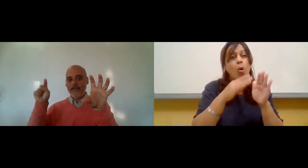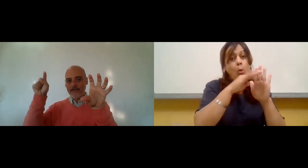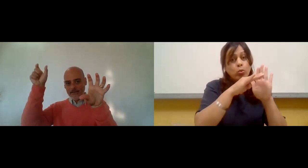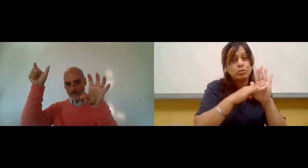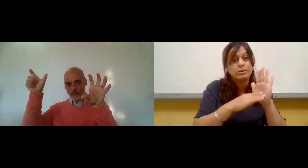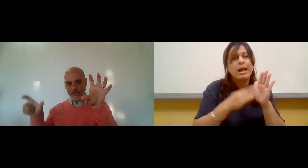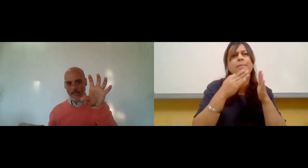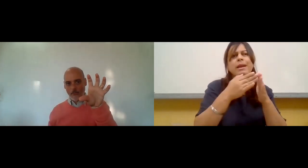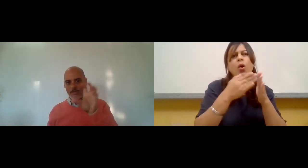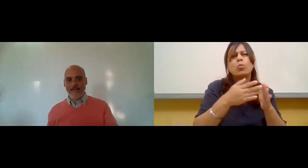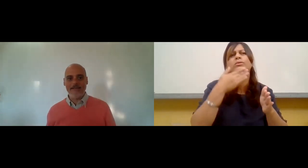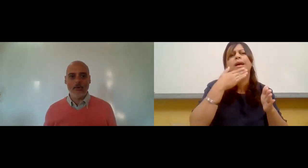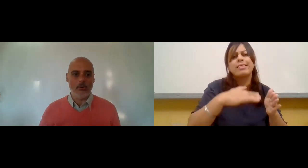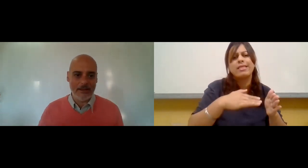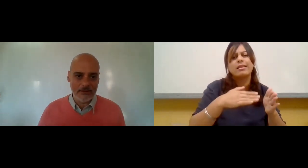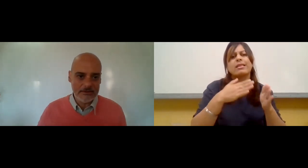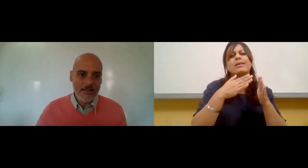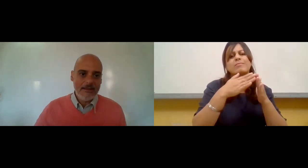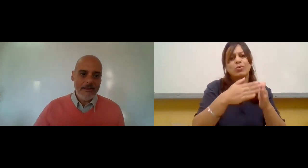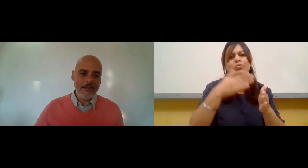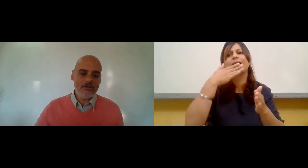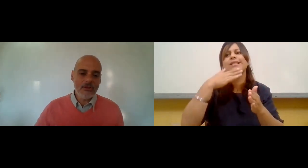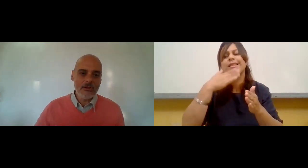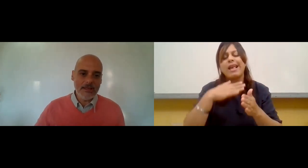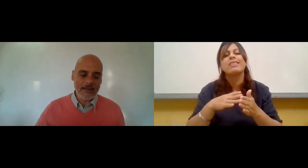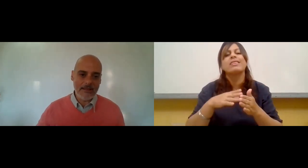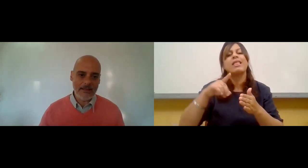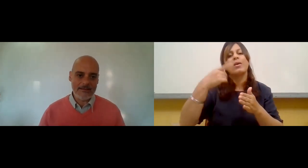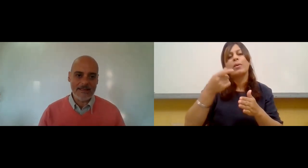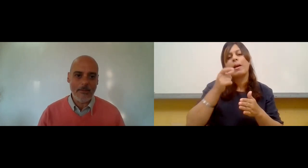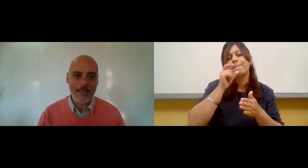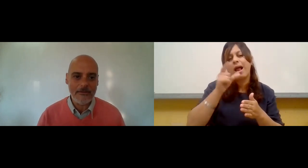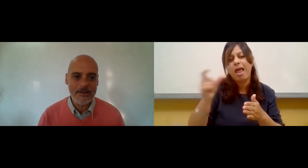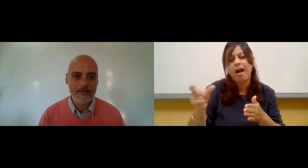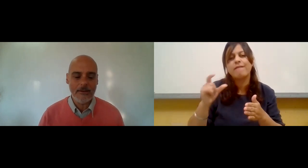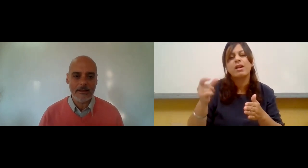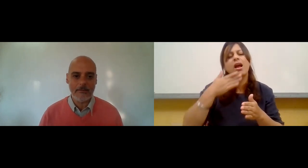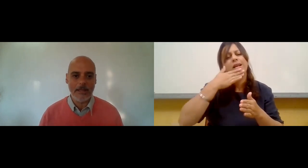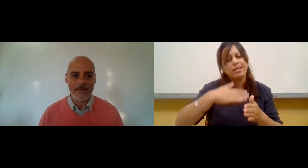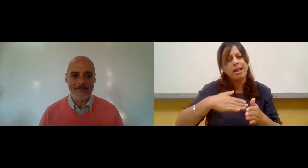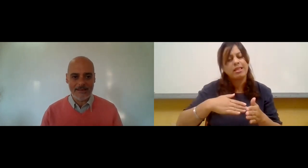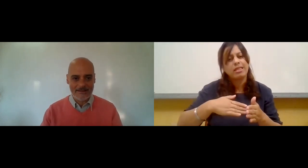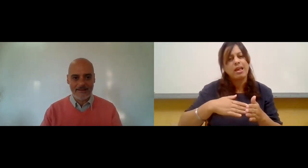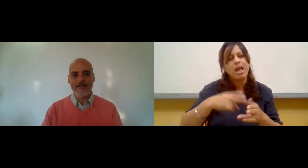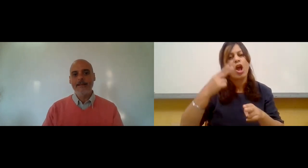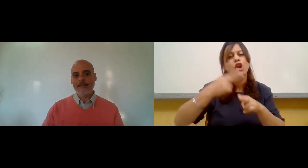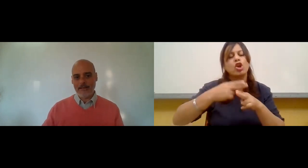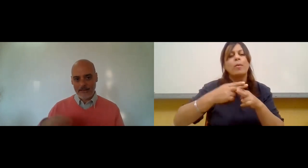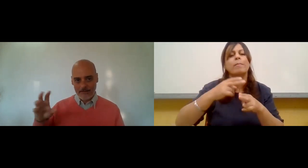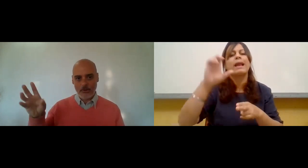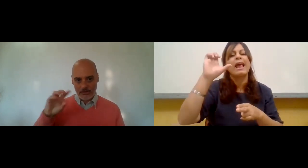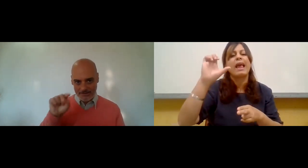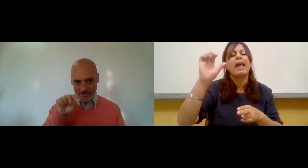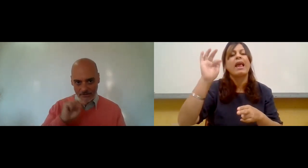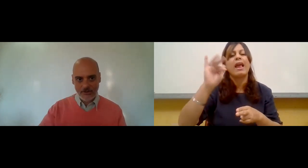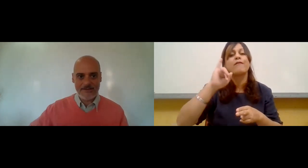video y un análisis de vocabulario. Eso se llama EFI, Manual de Enseñanza,